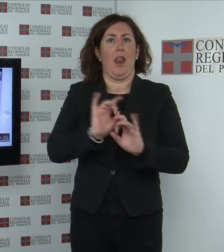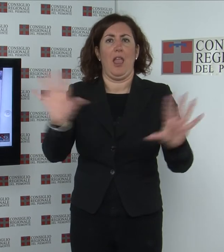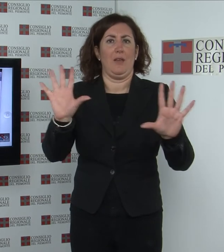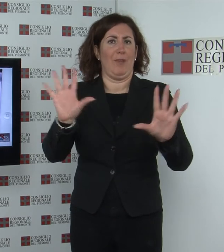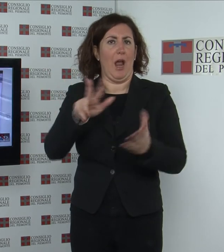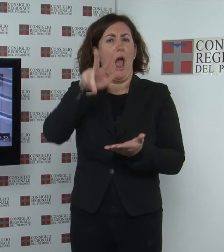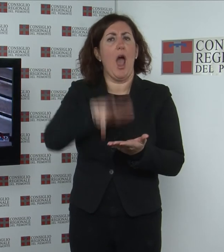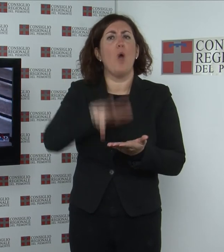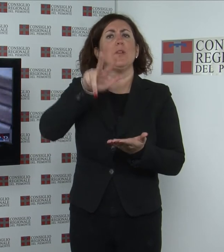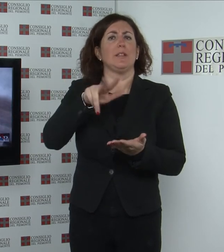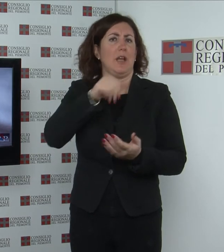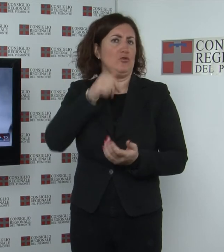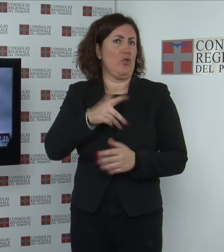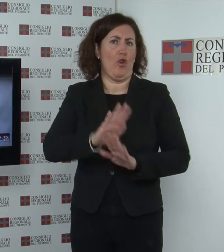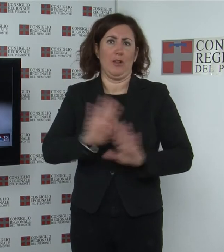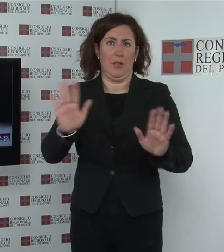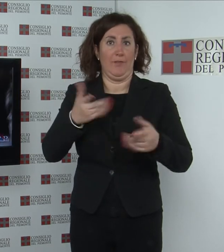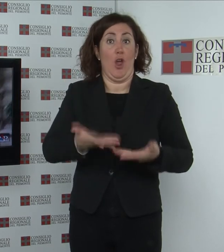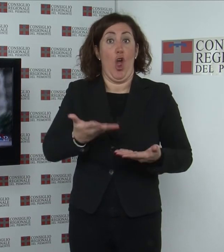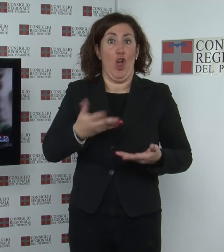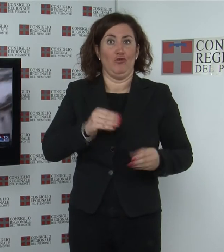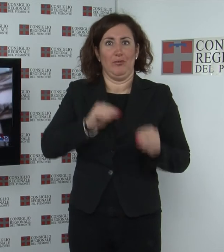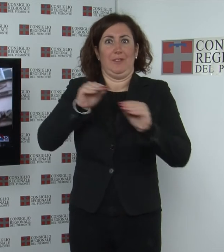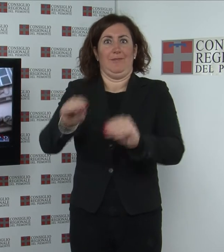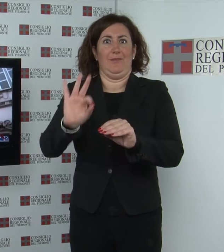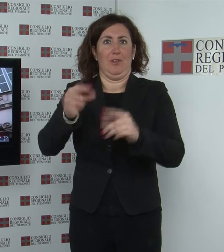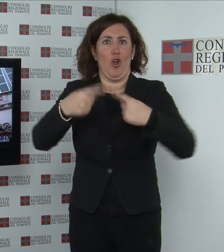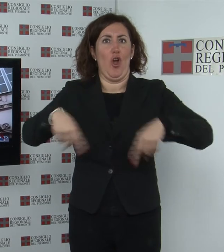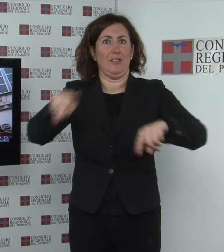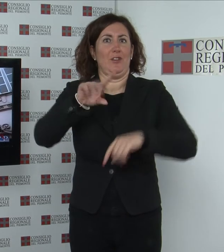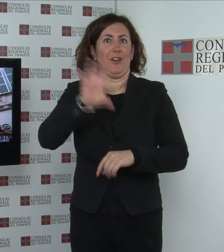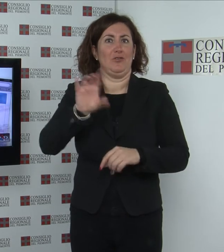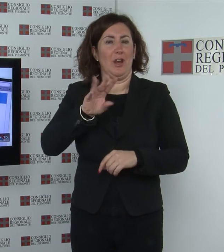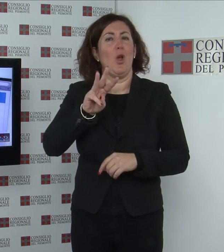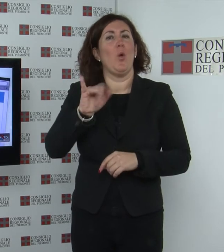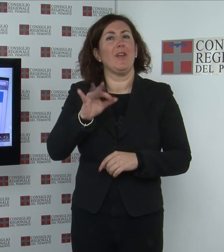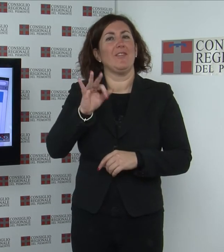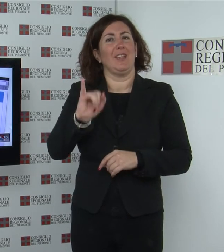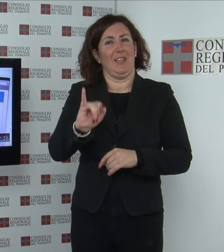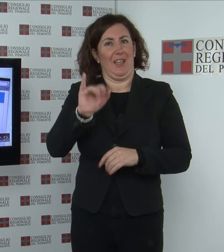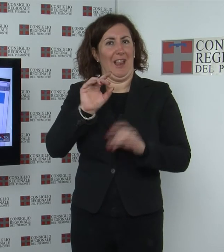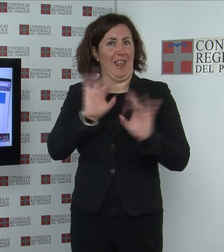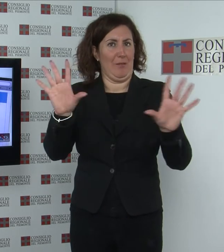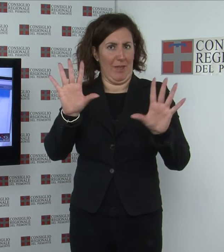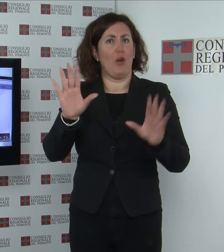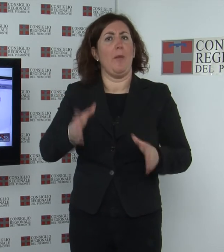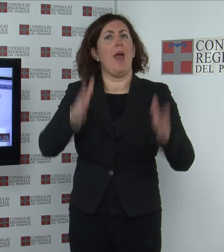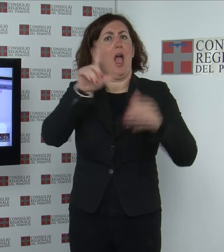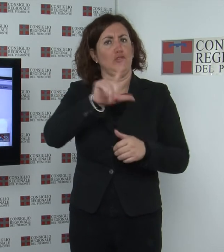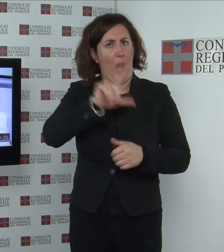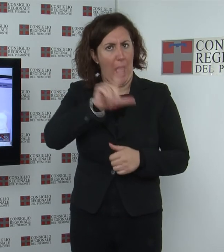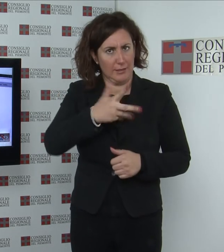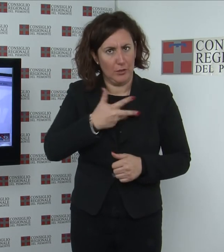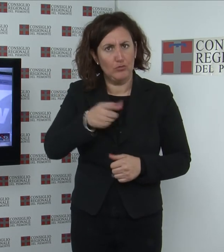sedi regionali Oggi tocca le strutture del consiglio regionale il WiFi libero è disponibile a Palazzo Lascaris in via Alfieri nel